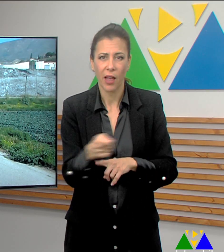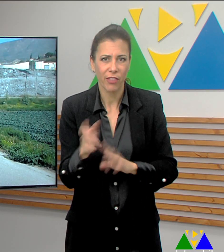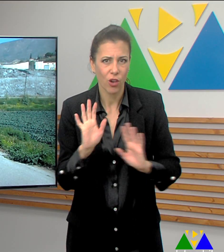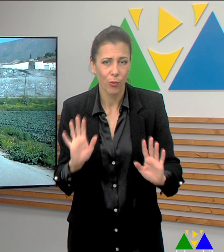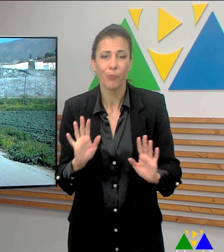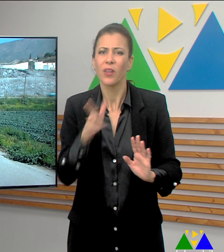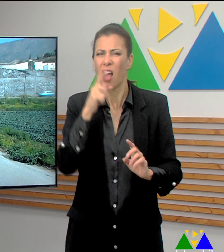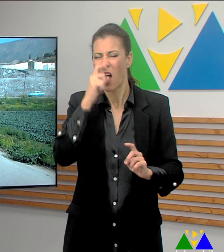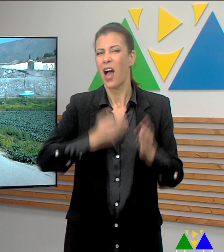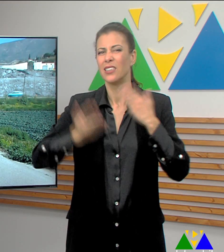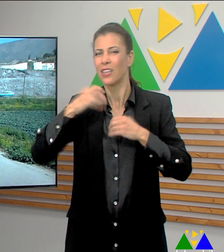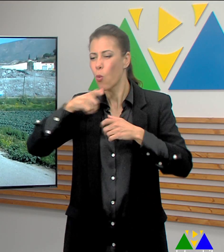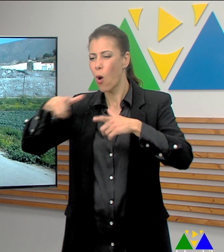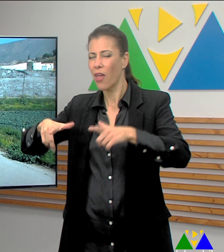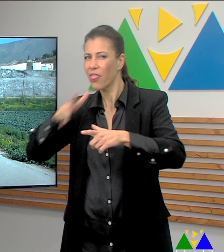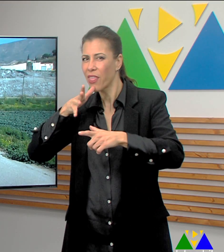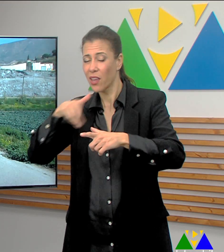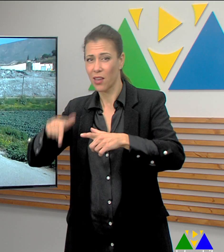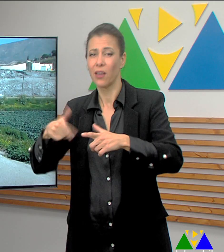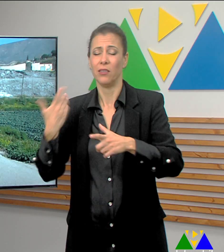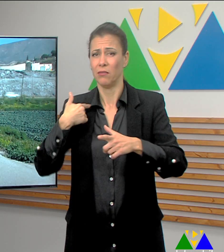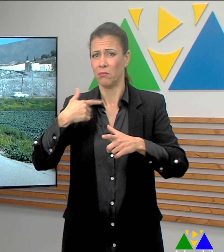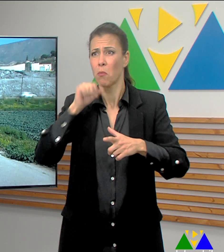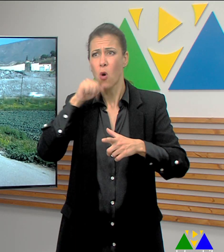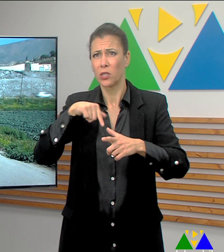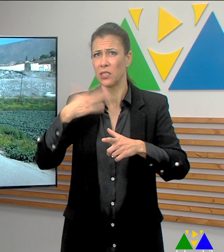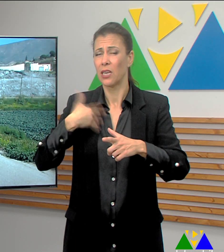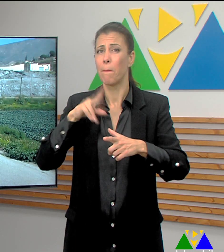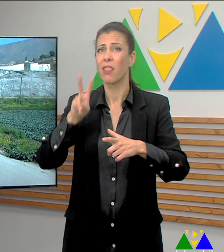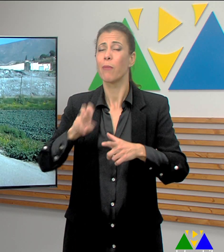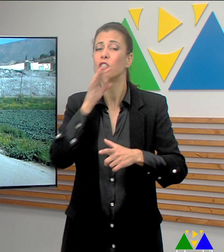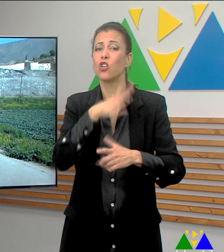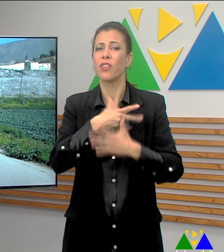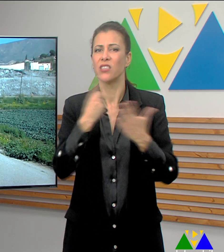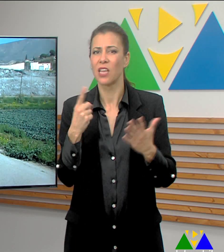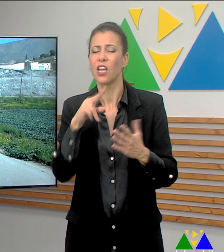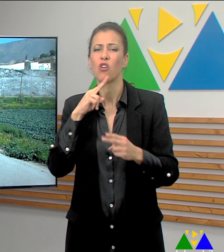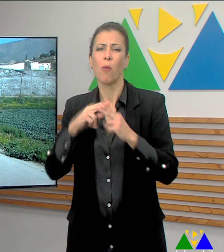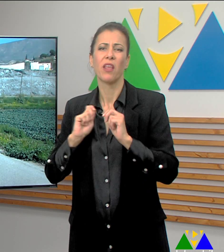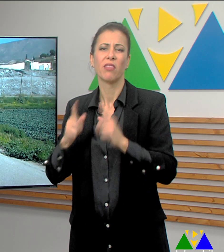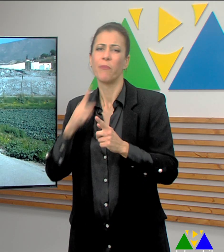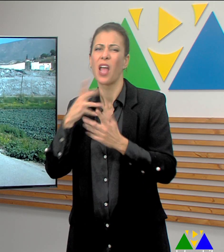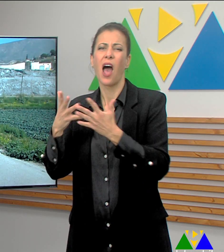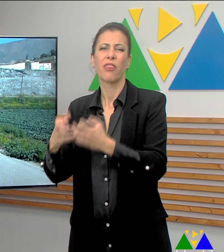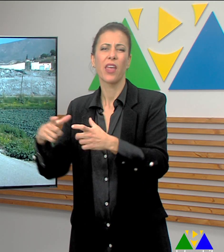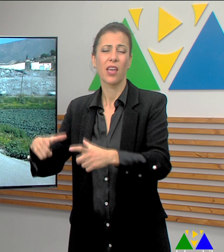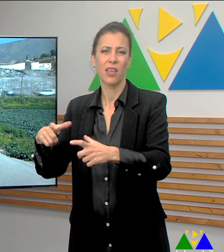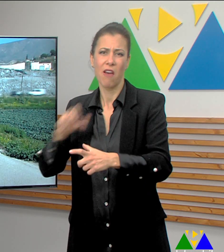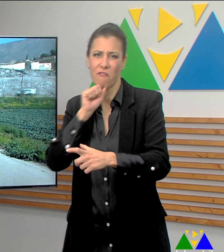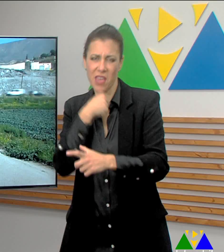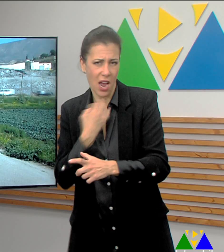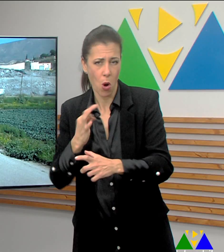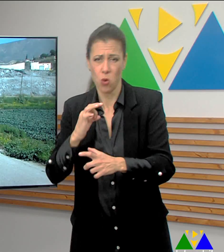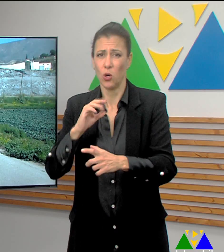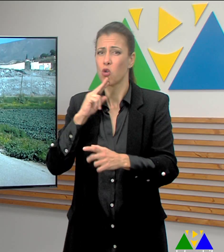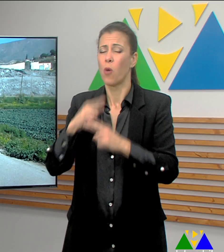antigua acequia que los motrileños le decían ya a principios del siglo XVI, acequia vieja o acequia de Motaijaní, el nombre